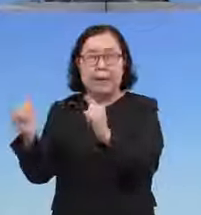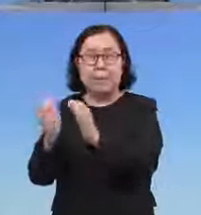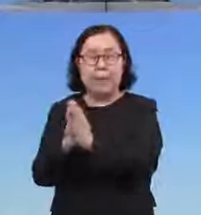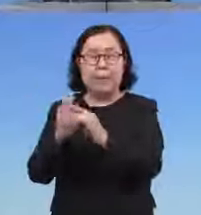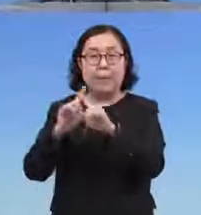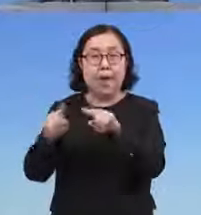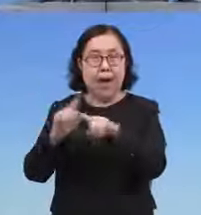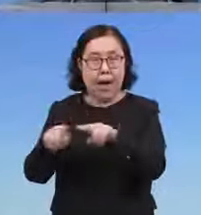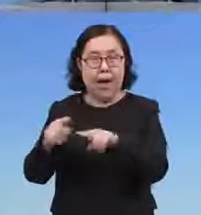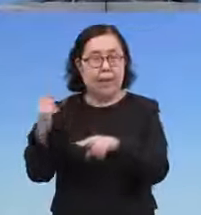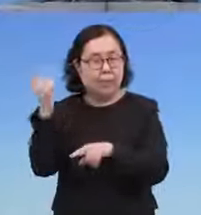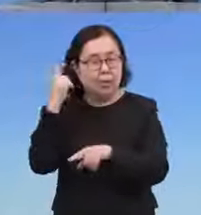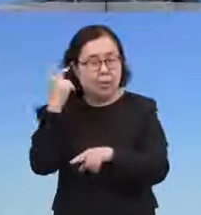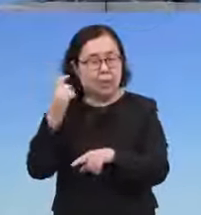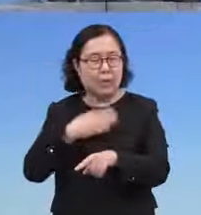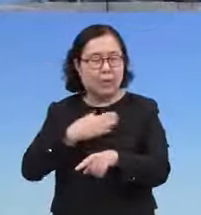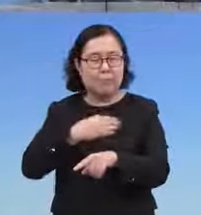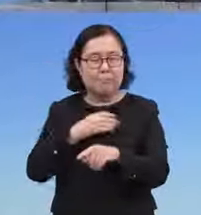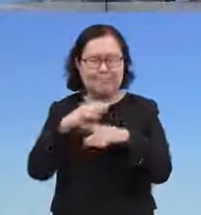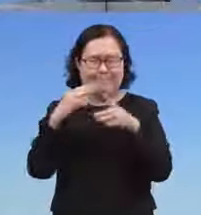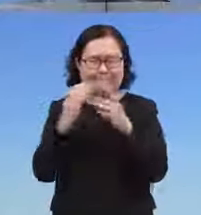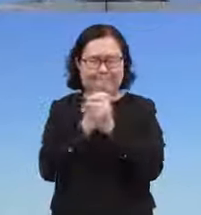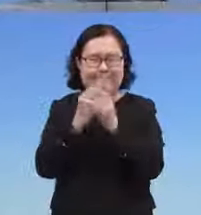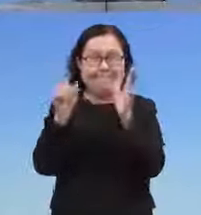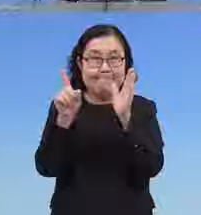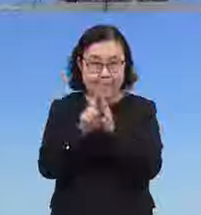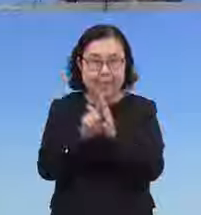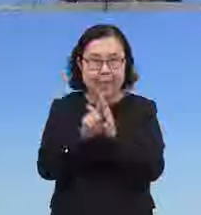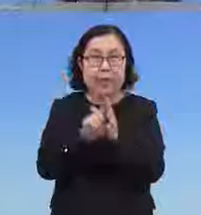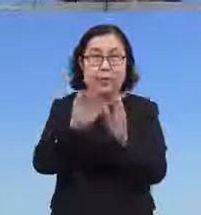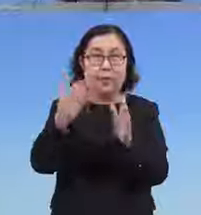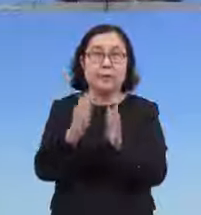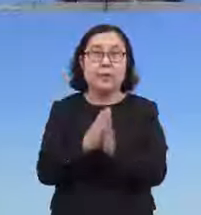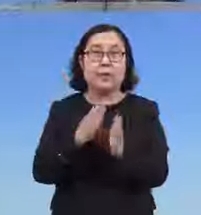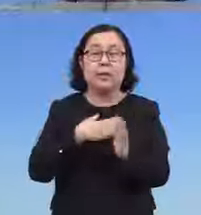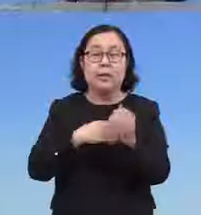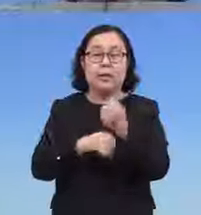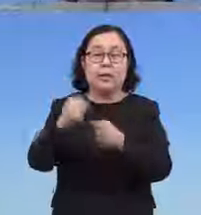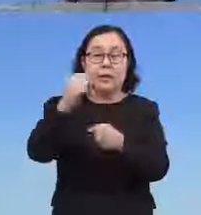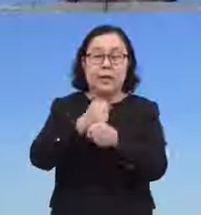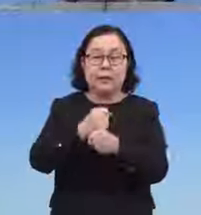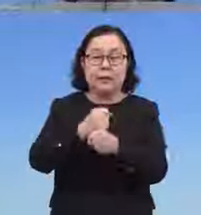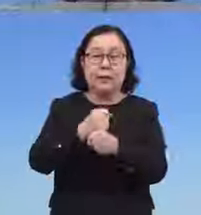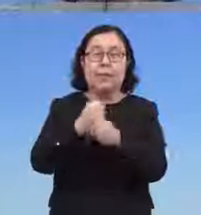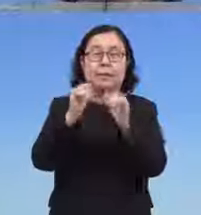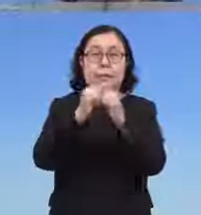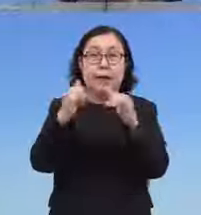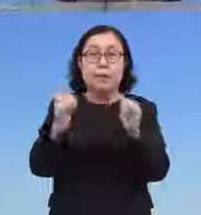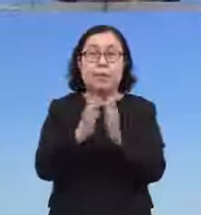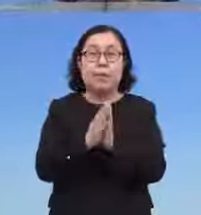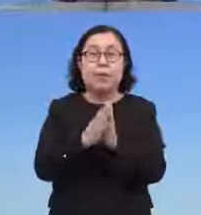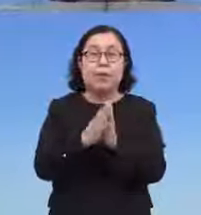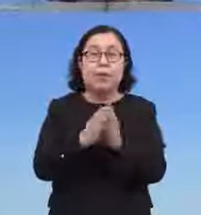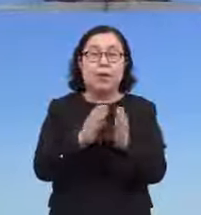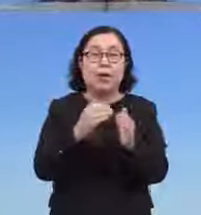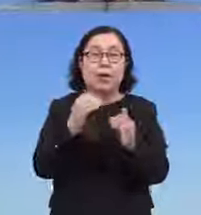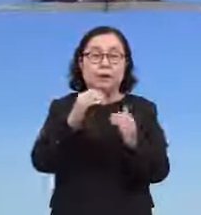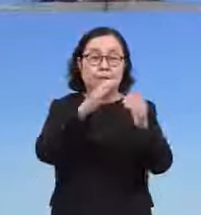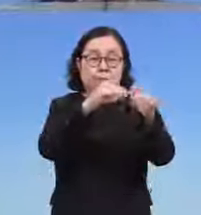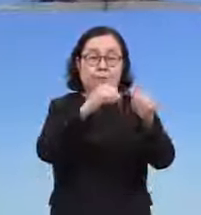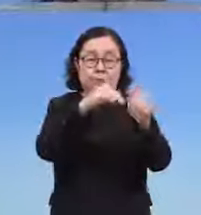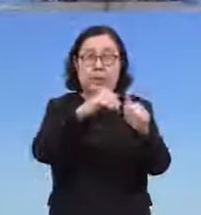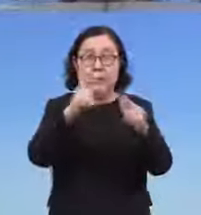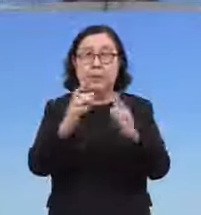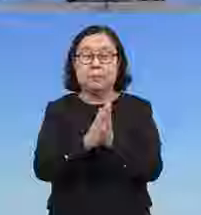내가 그분 완전히 믿기로 한 겁니다. 솔직히 창립 멤버로 제가 누구도 부르고 그러지 않았다고